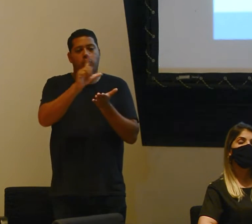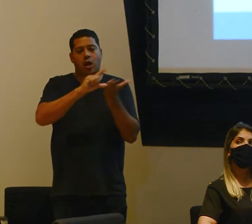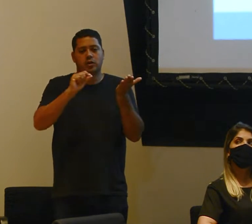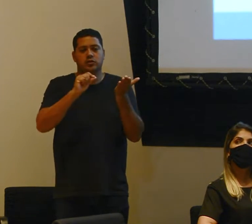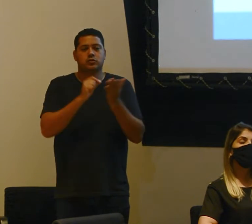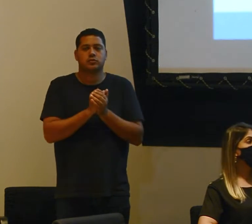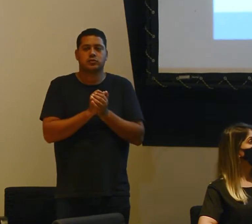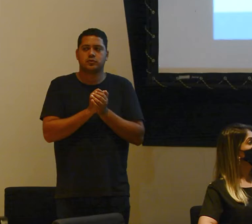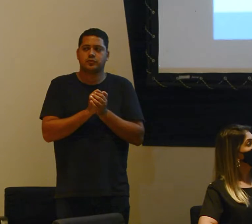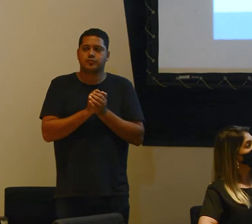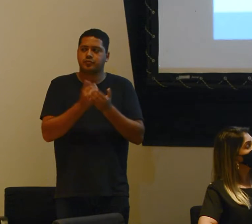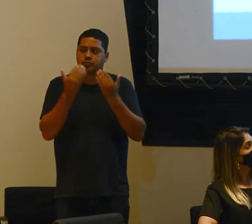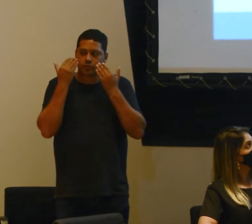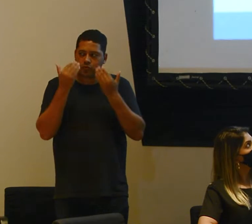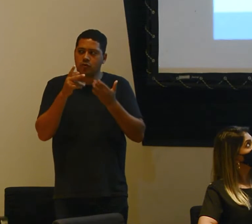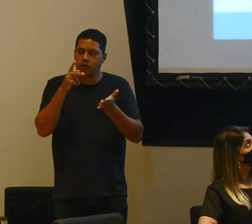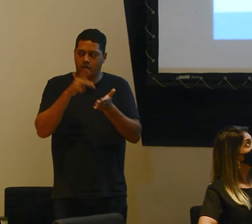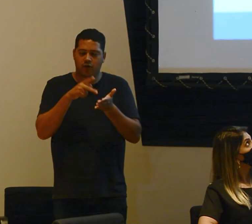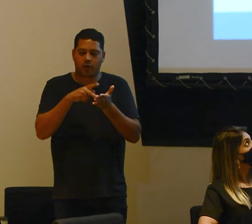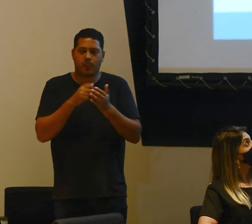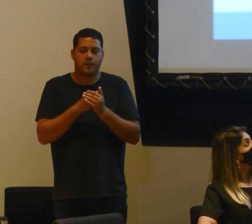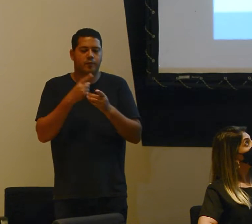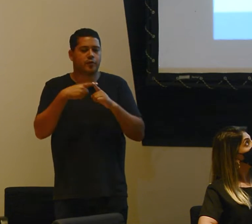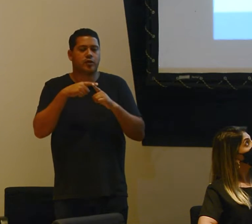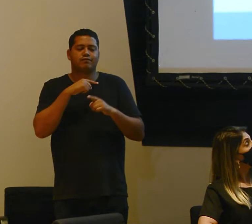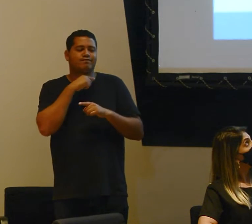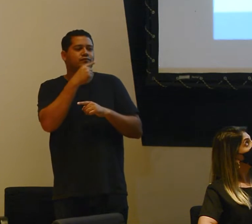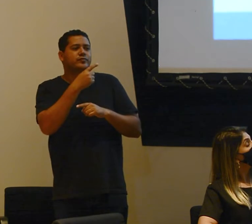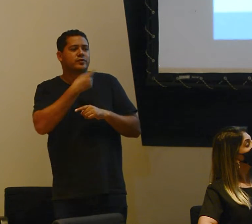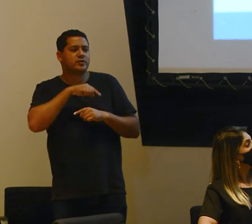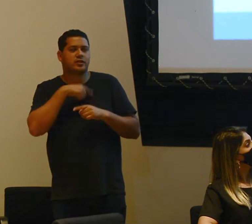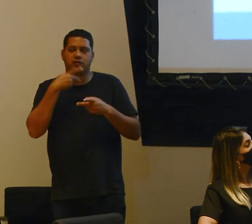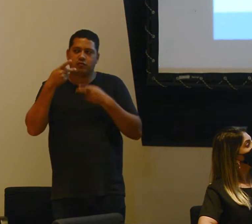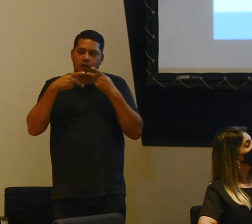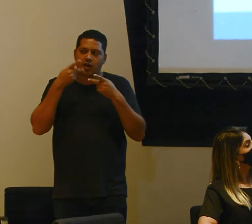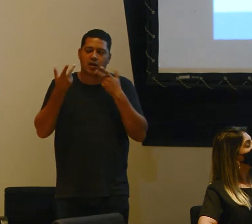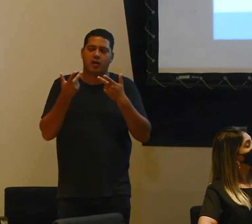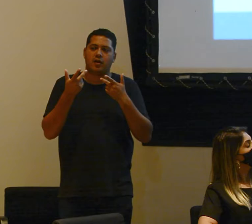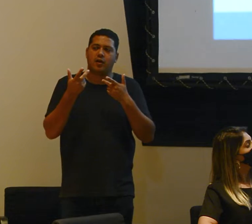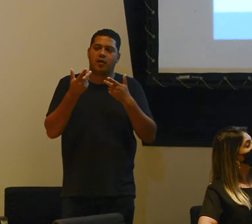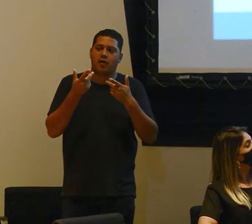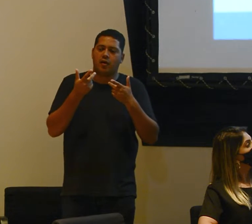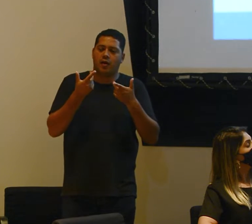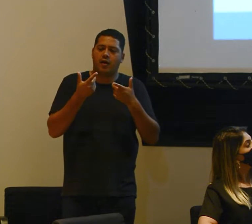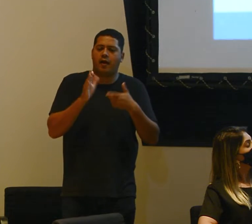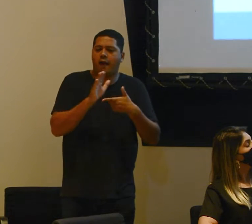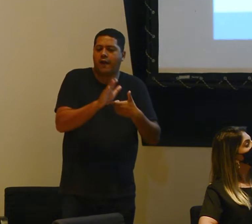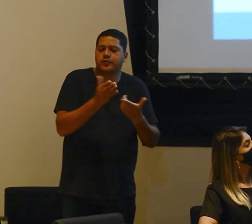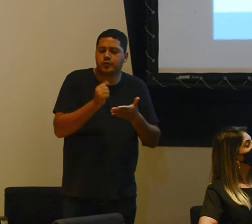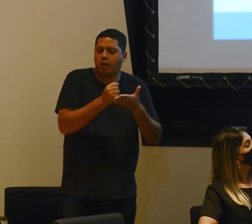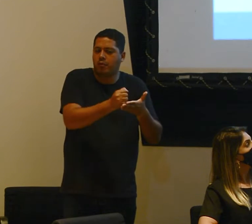científicos que mostram que isso realmente é verdade, porque não adianta às vezes a gente falar sobre intervenção e não provar que